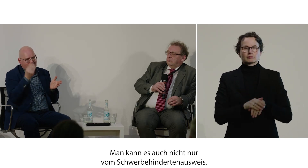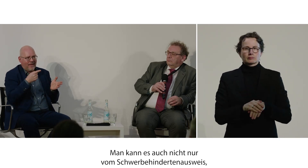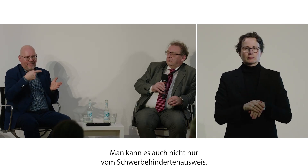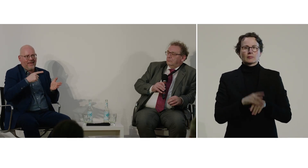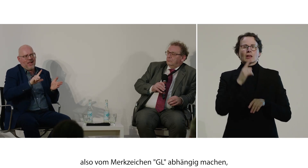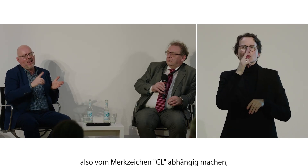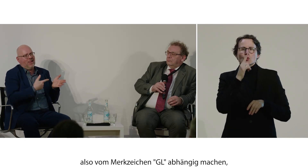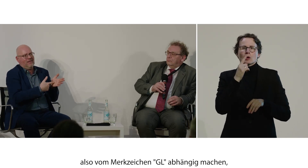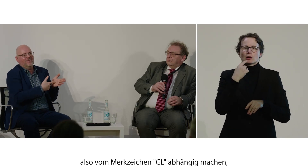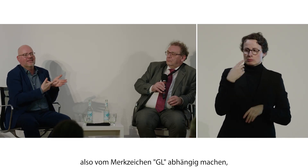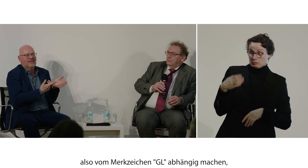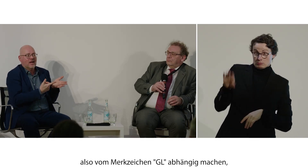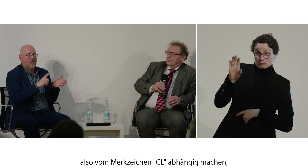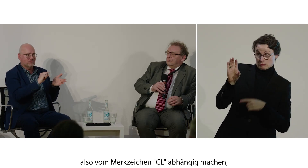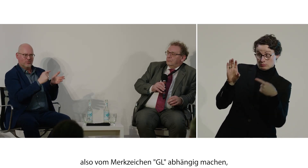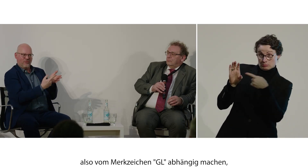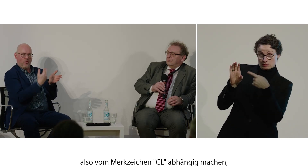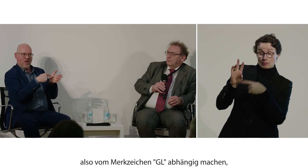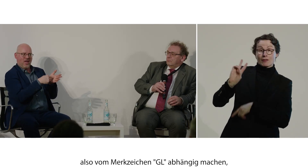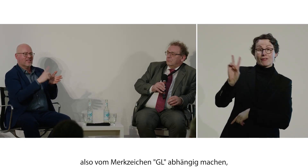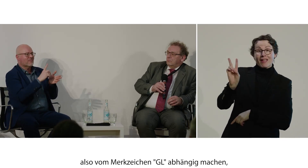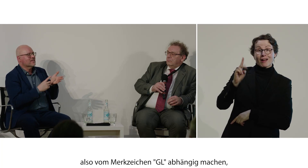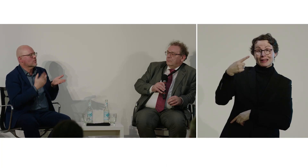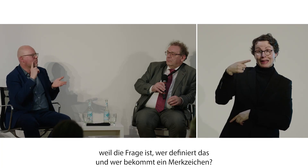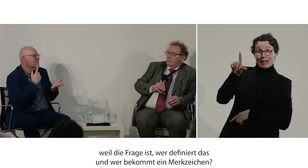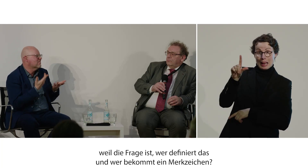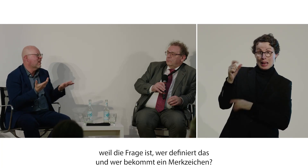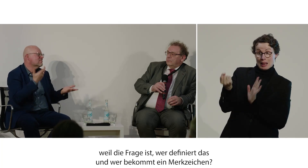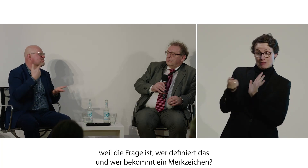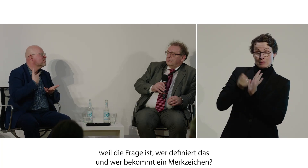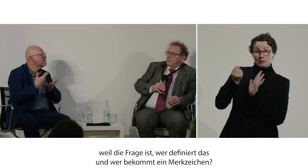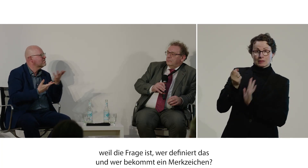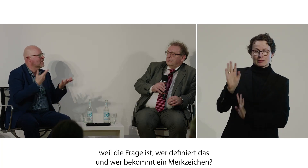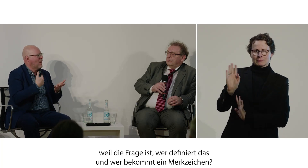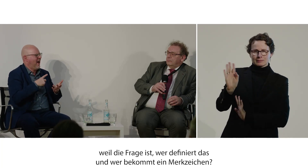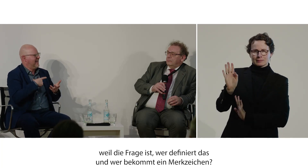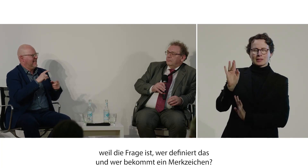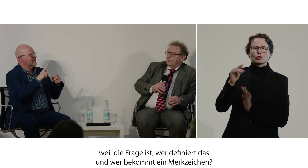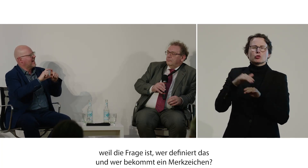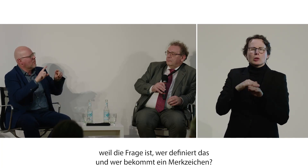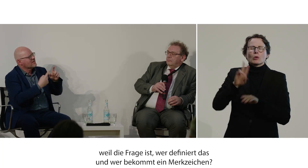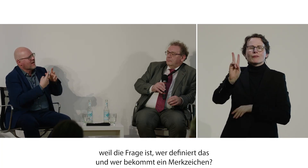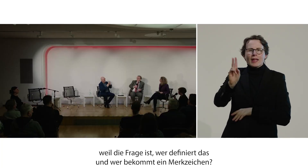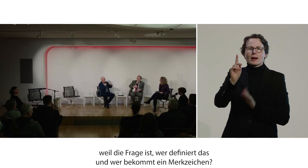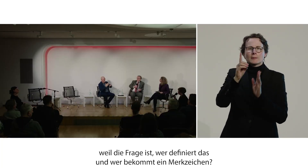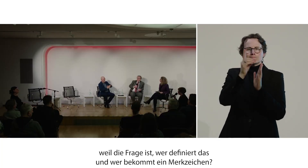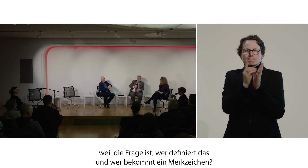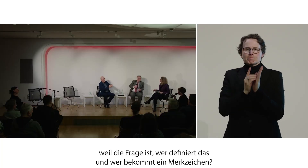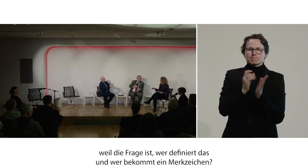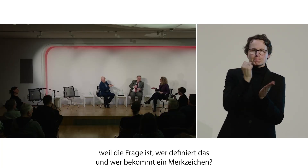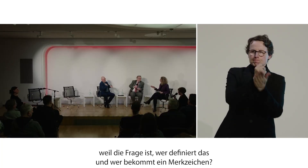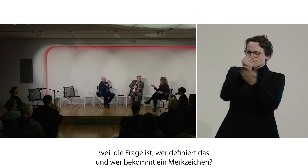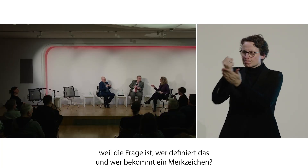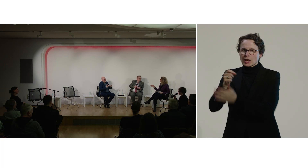das auch nicht nur vom Schwerbehindertenausweis, also von den Merkzeichen GL abhängig machen. Weil die Frage ist, wer definiert das und welche Menschen